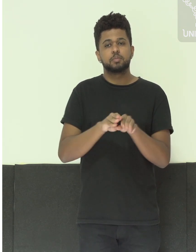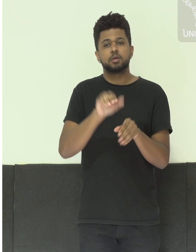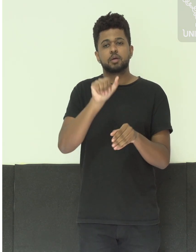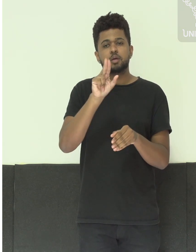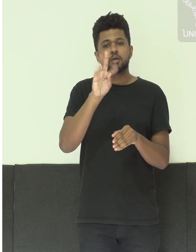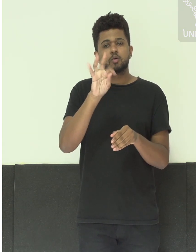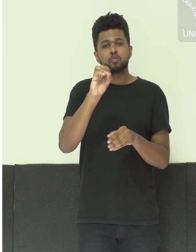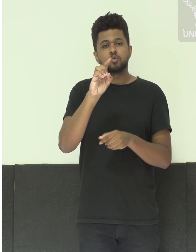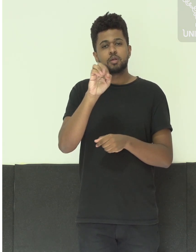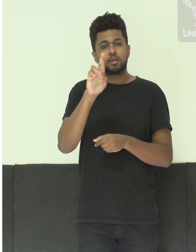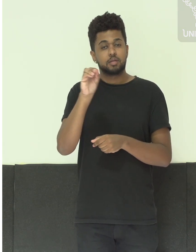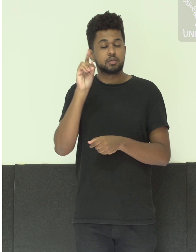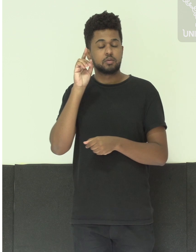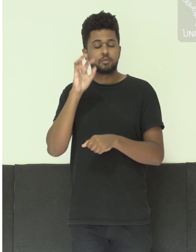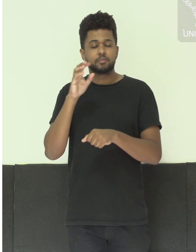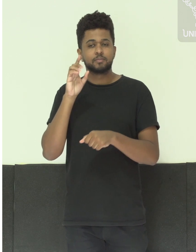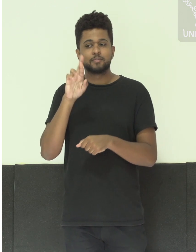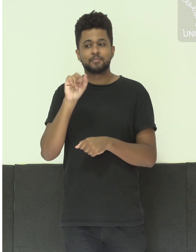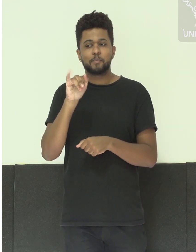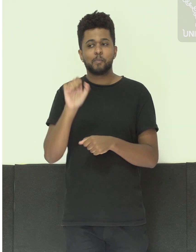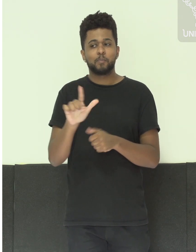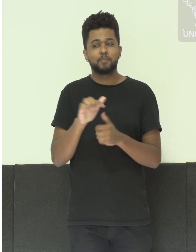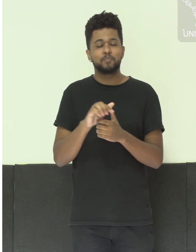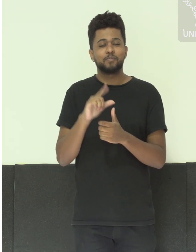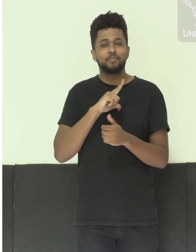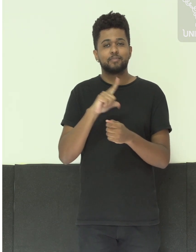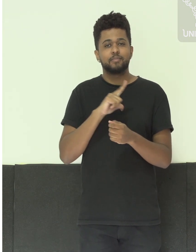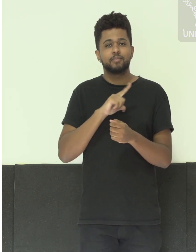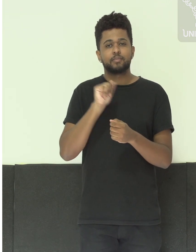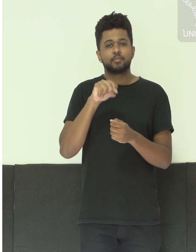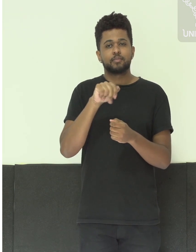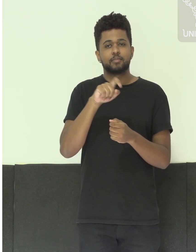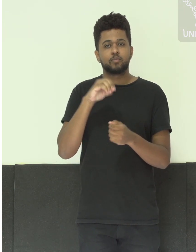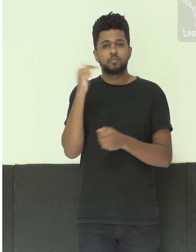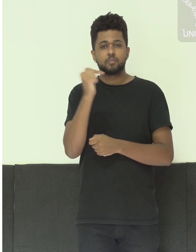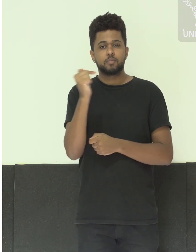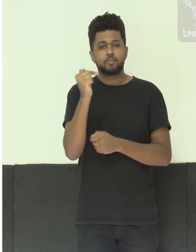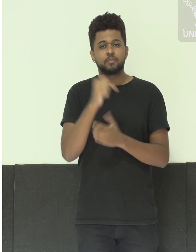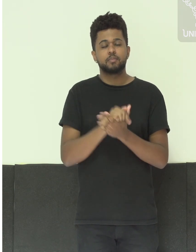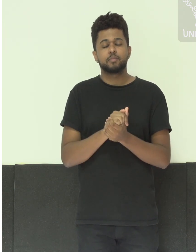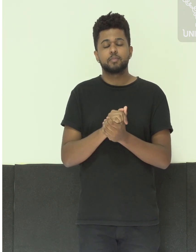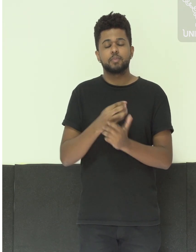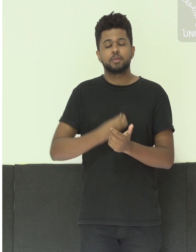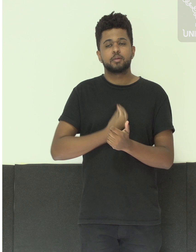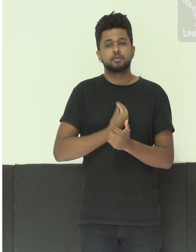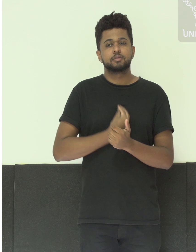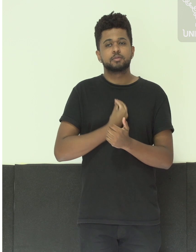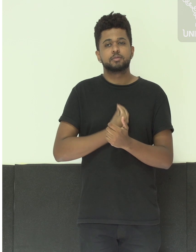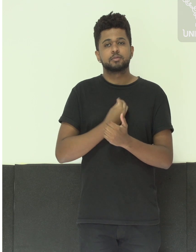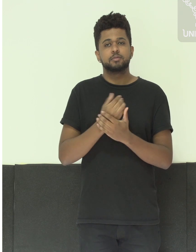autodeclaração étnico-racial, a qual está elencada no anexo 7º do